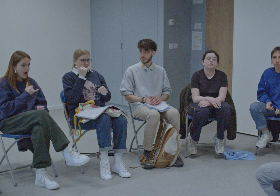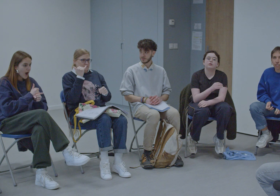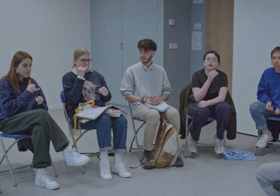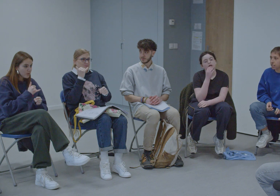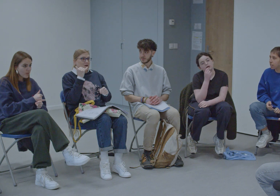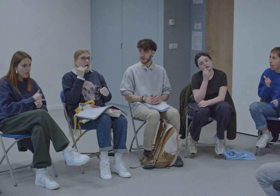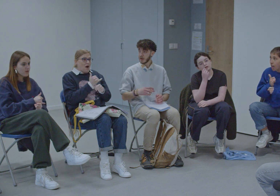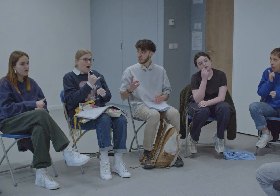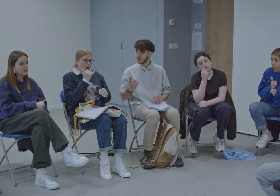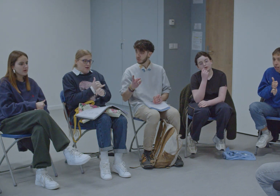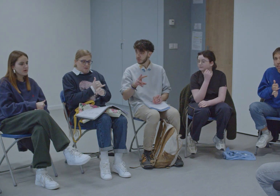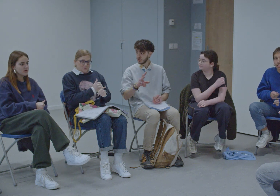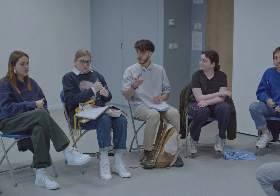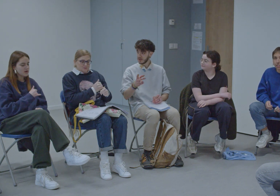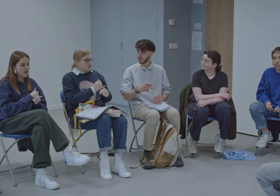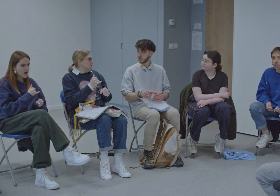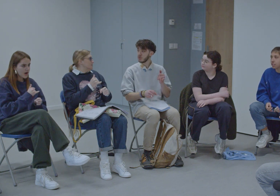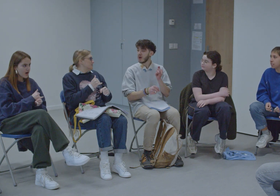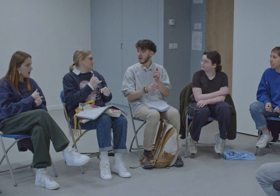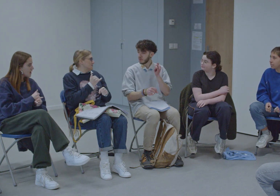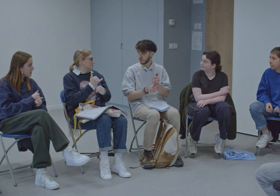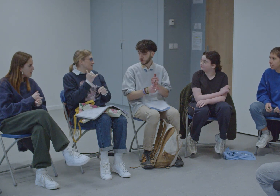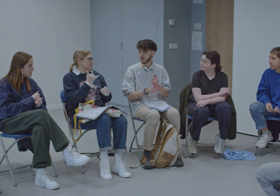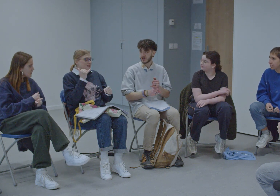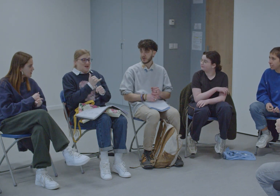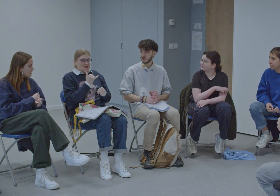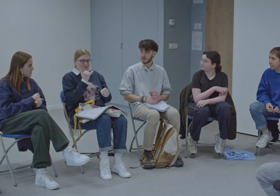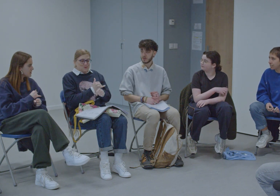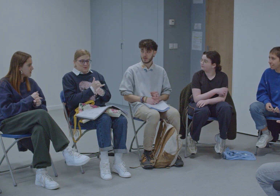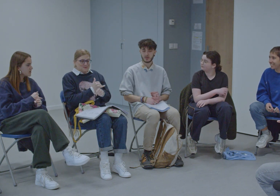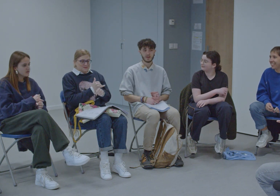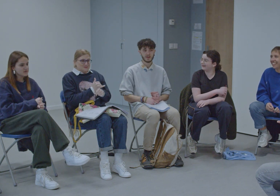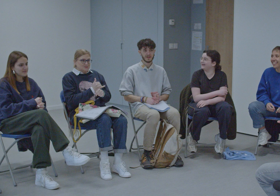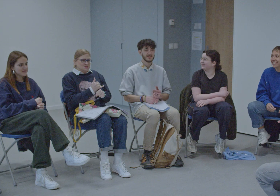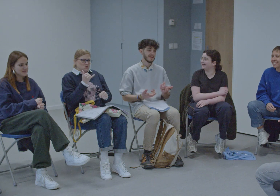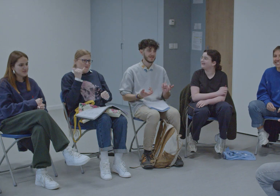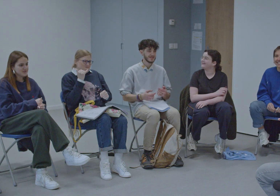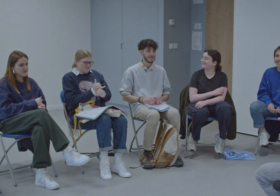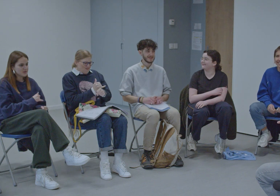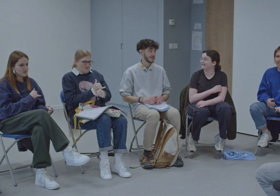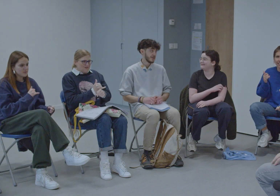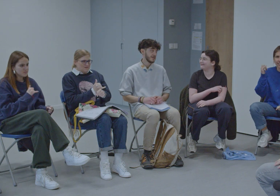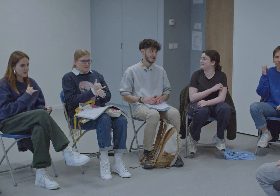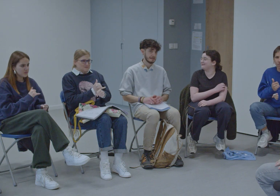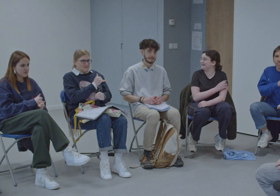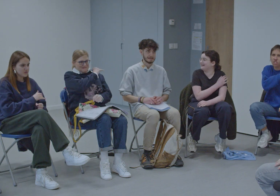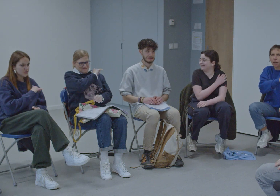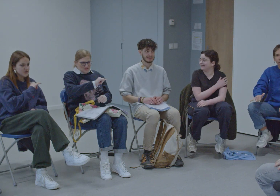a une adhésion à US Bordeaux-Chartrons, viennent se former. Et c'est vraiment ouvert à tout le monde. Alors cette année, on fait les niveaux